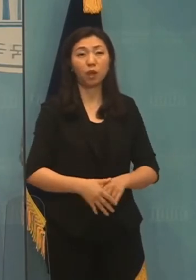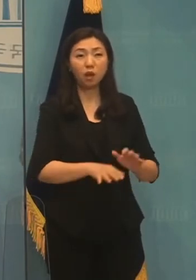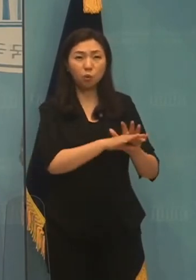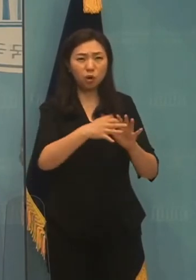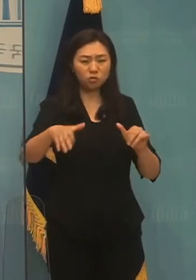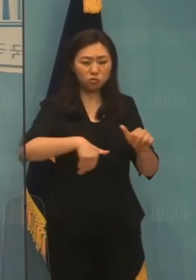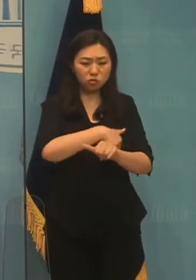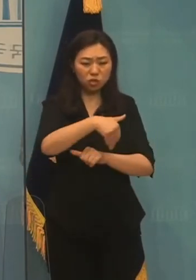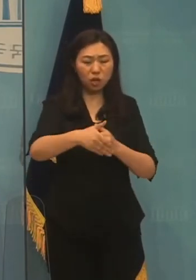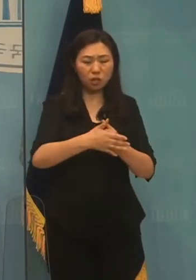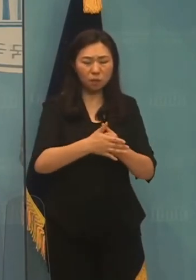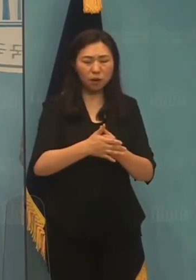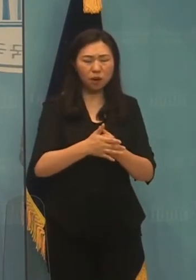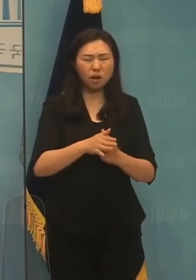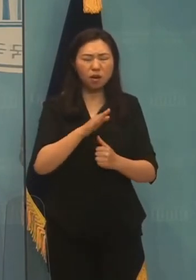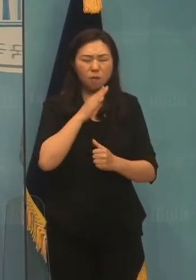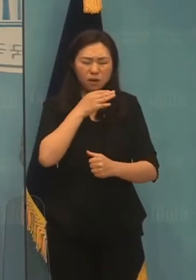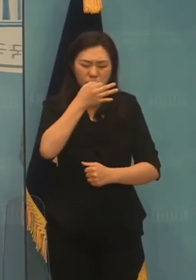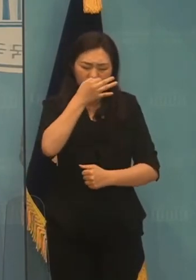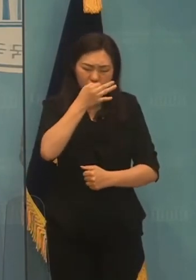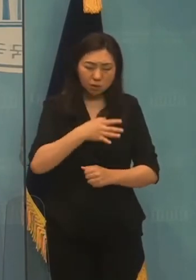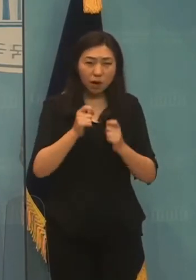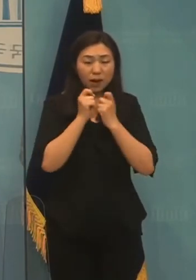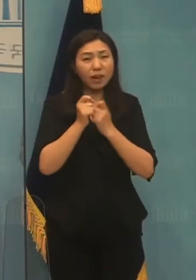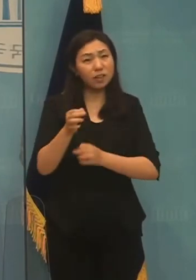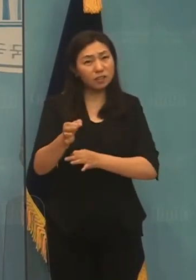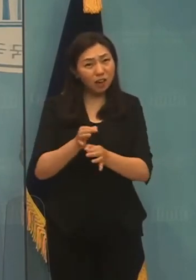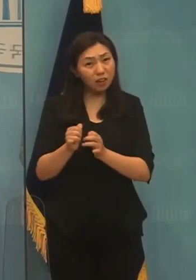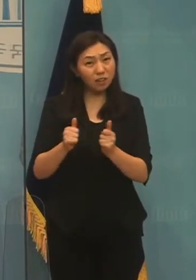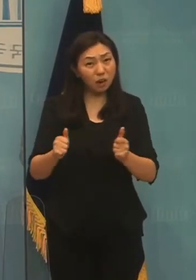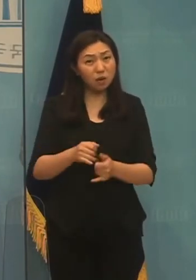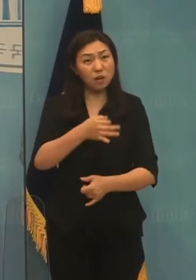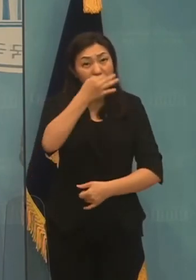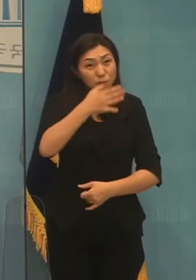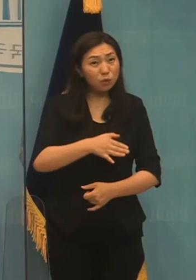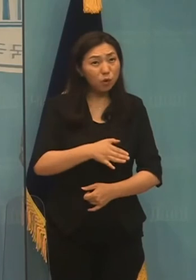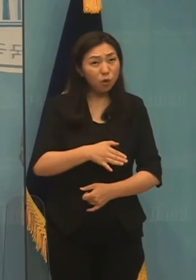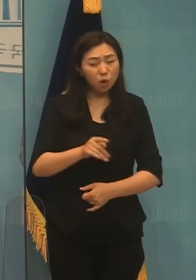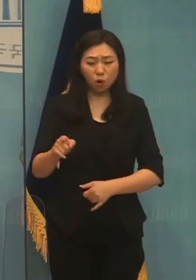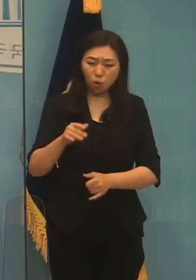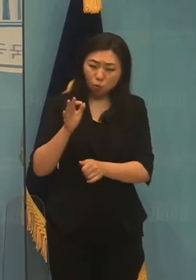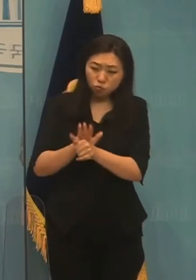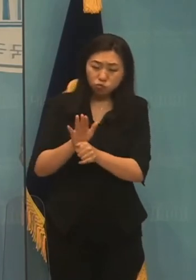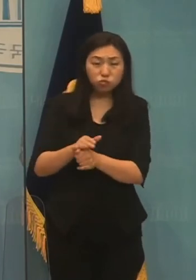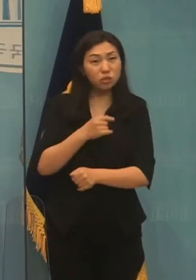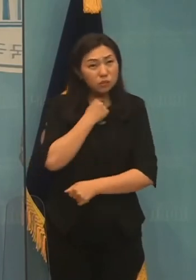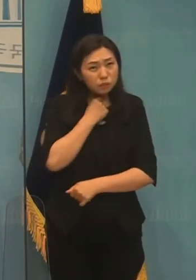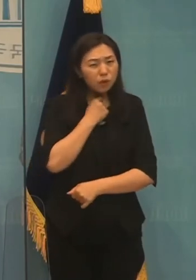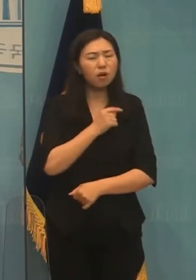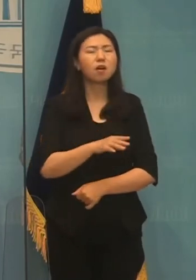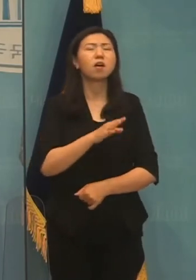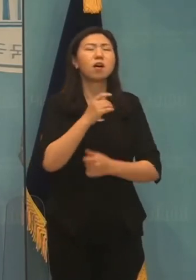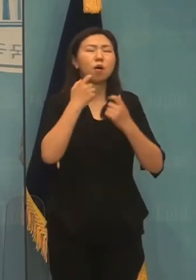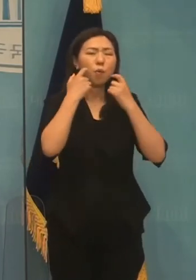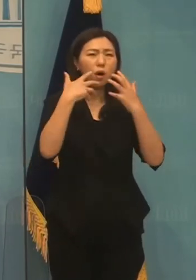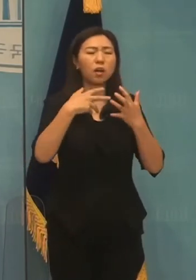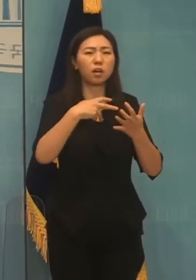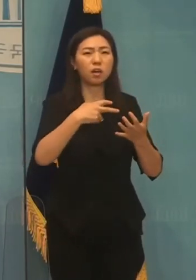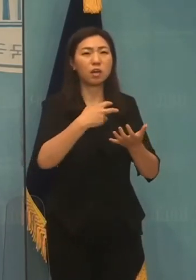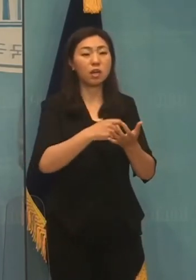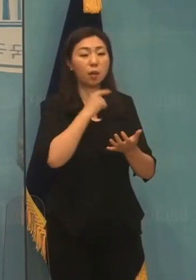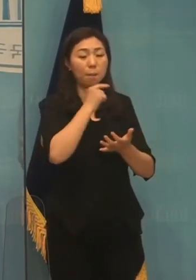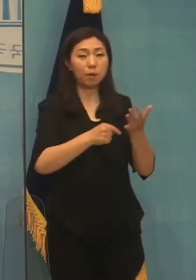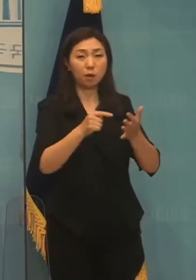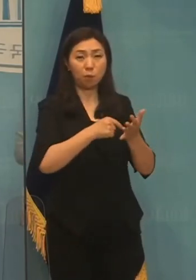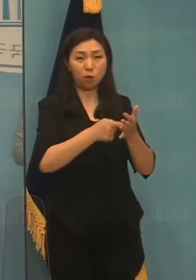벼랑 끝에 내몰린 자영업자들이 정말 걱정된다면 손실보상법 소급 적용부터 병문으로 확정하길 바랍니다.